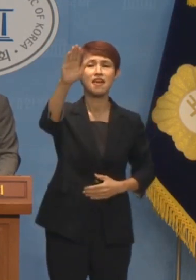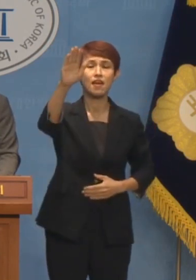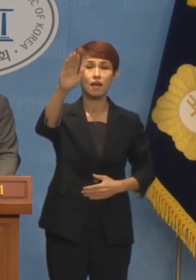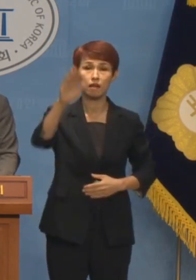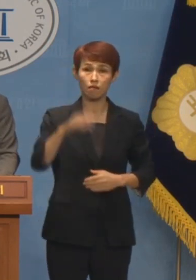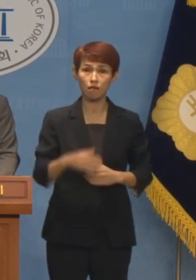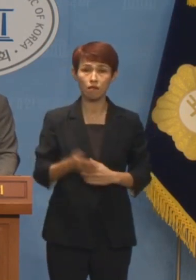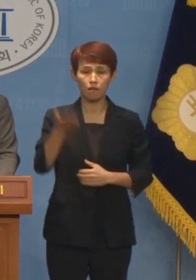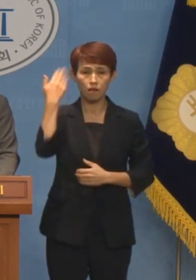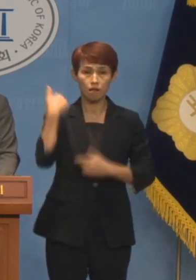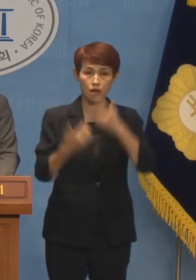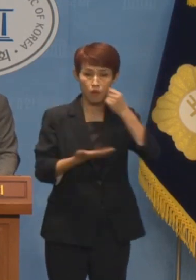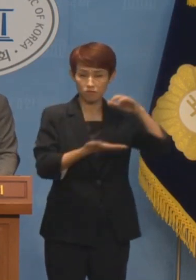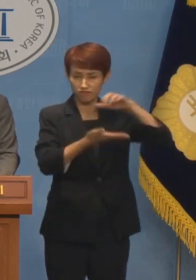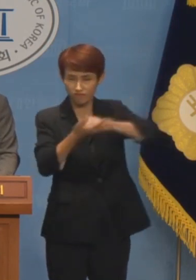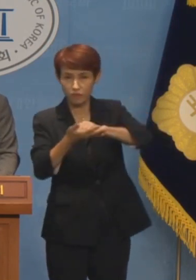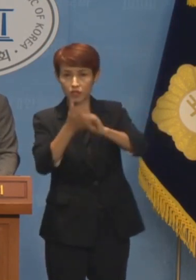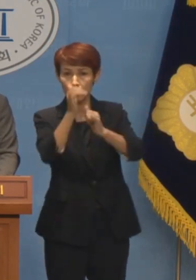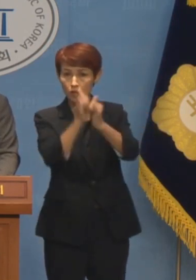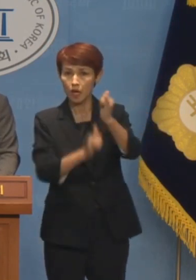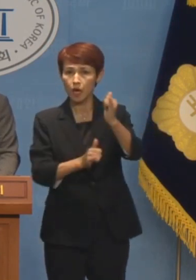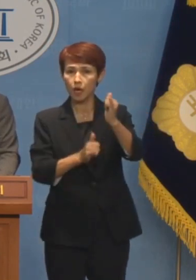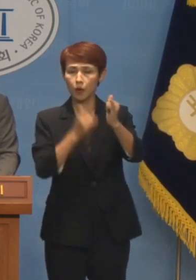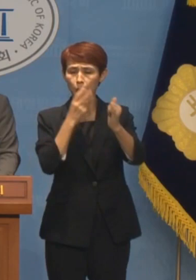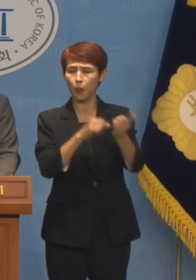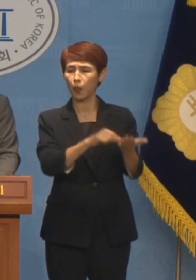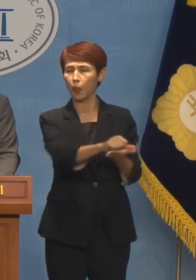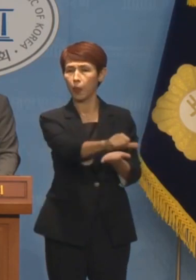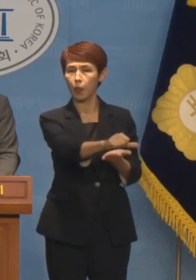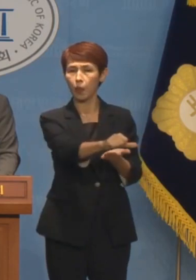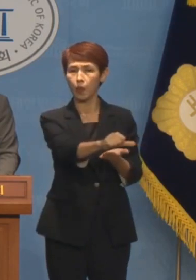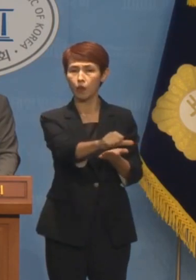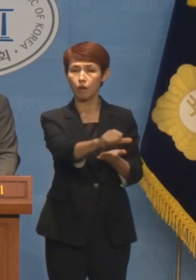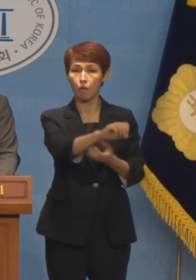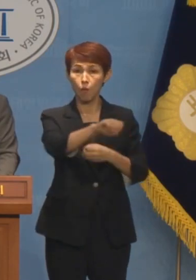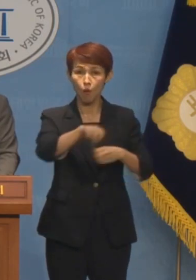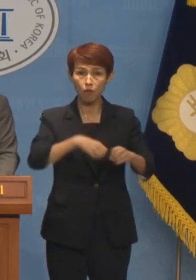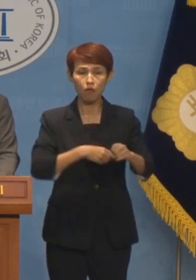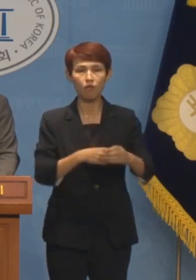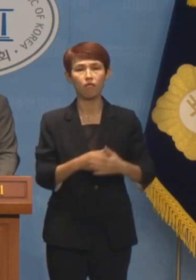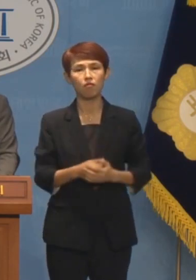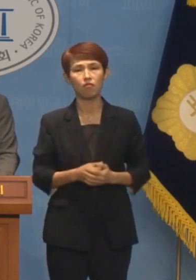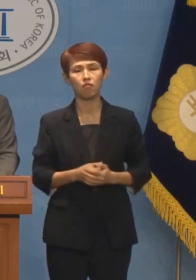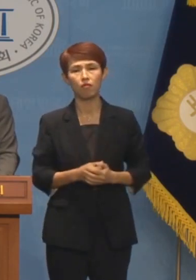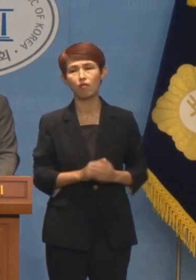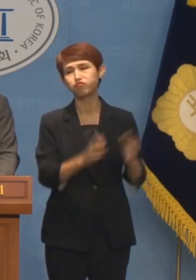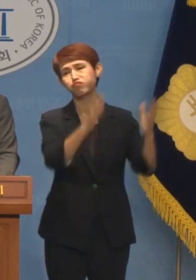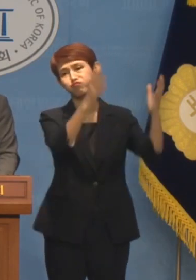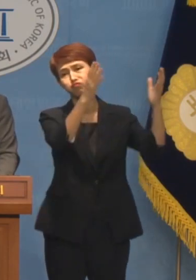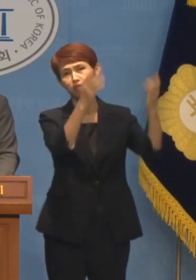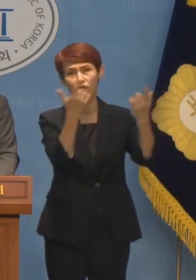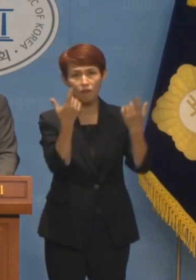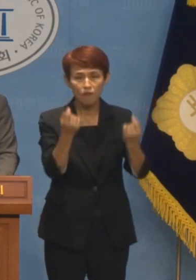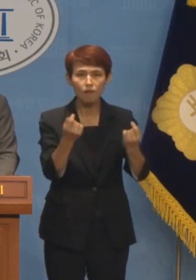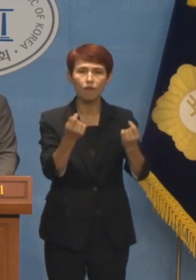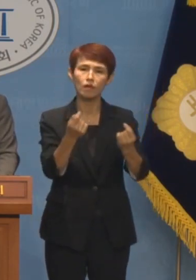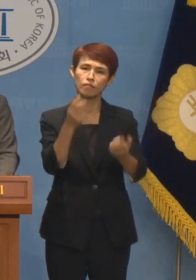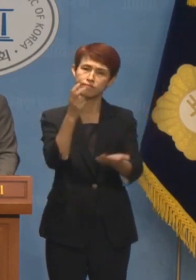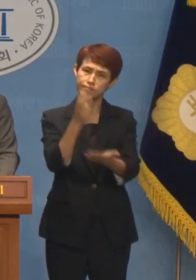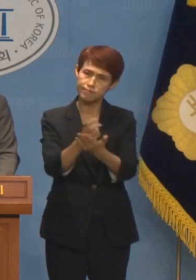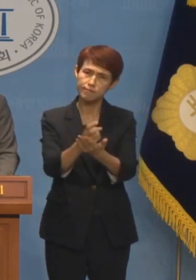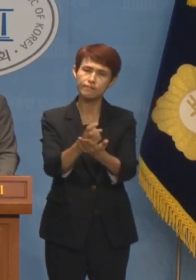역사를 지워버리거나 고무, 미화, 찬양하는 등의 부정 왜곡 행위를 일삼고